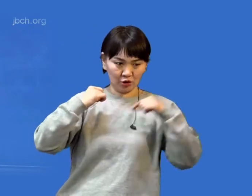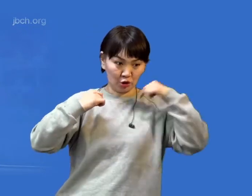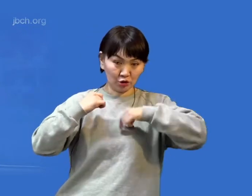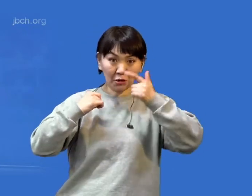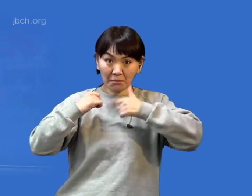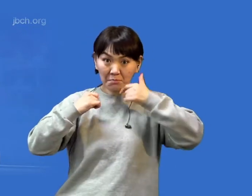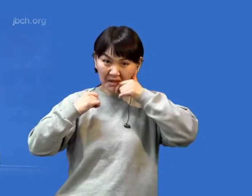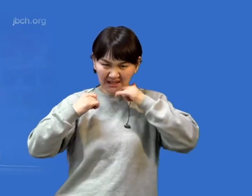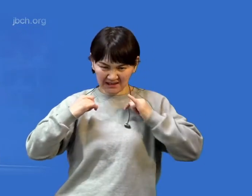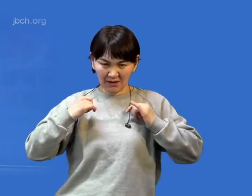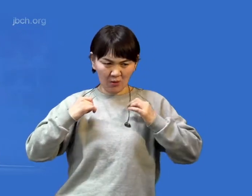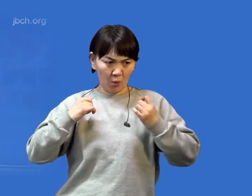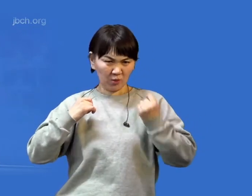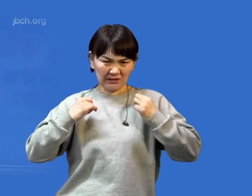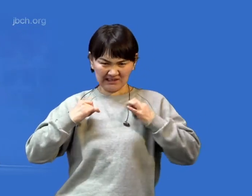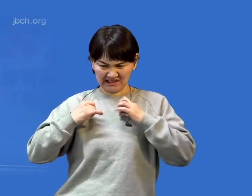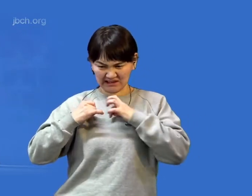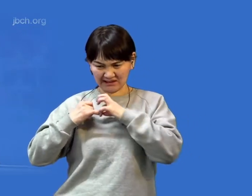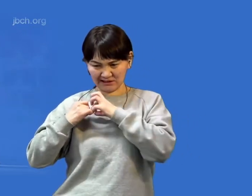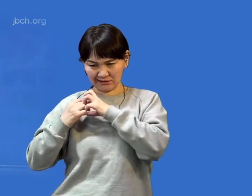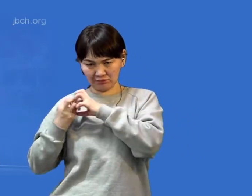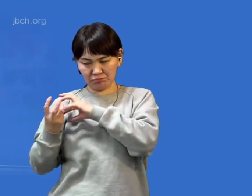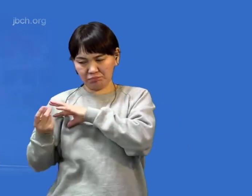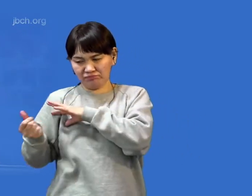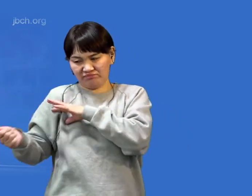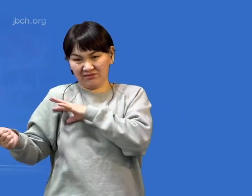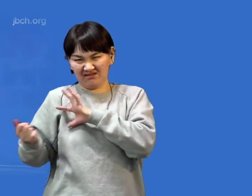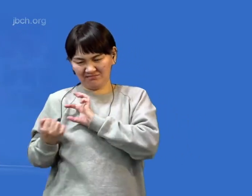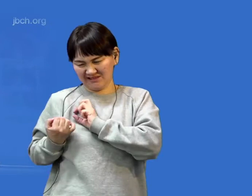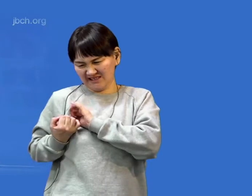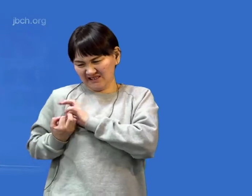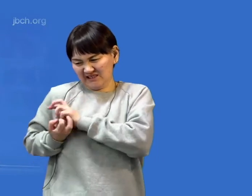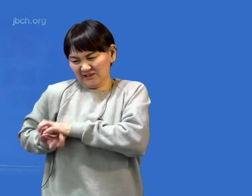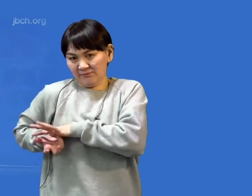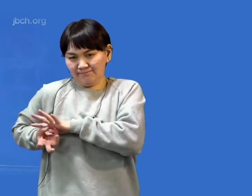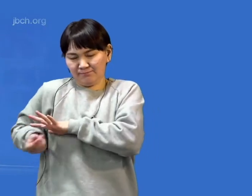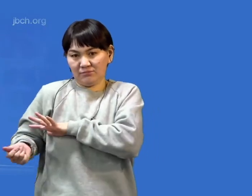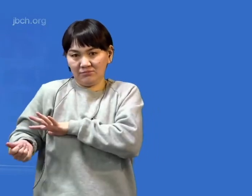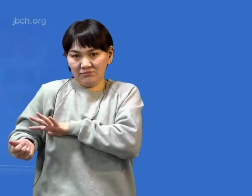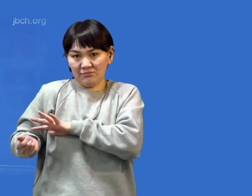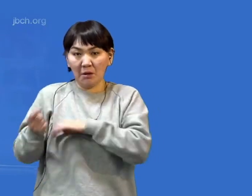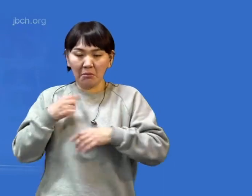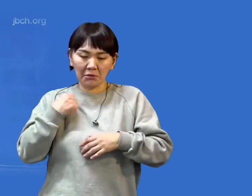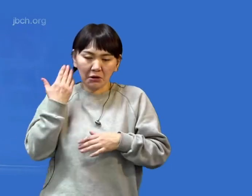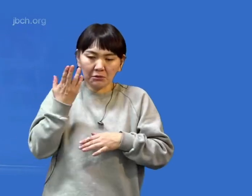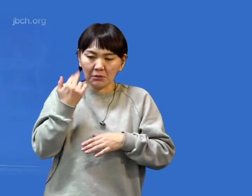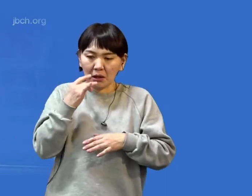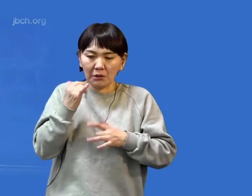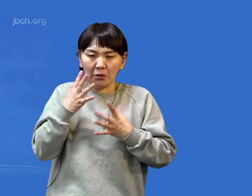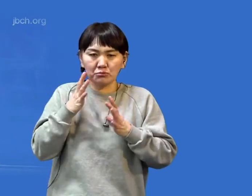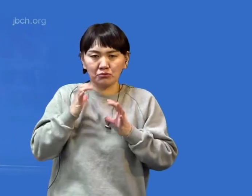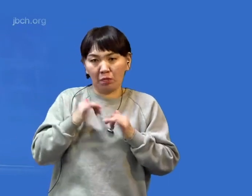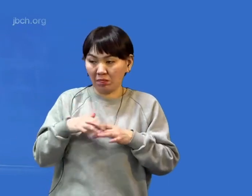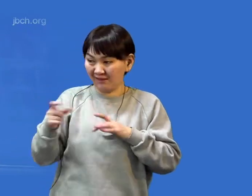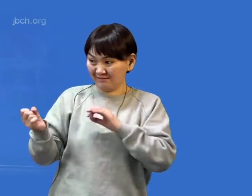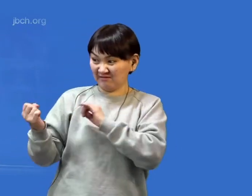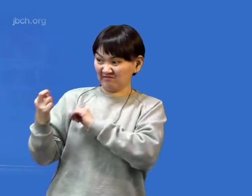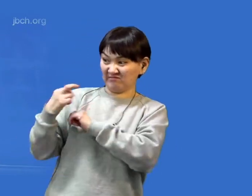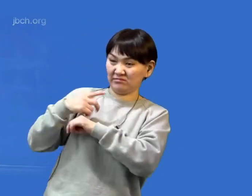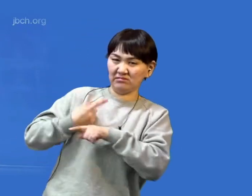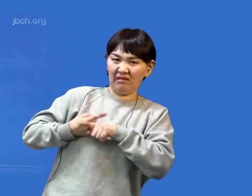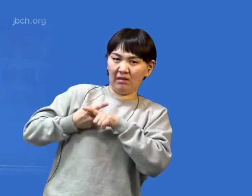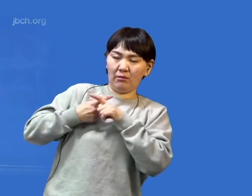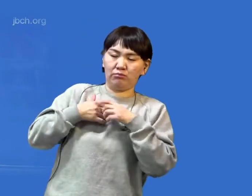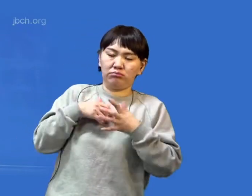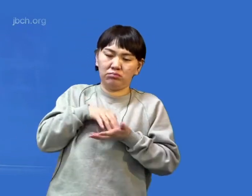Энэ тэмцэлдээ ялах юм бол та нөгөө өвчин нь өнөөх үнэ захирддаг байна. Ингээ сулардаг байна. Тэрнээсээ бол өөхөх тохиолдол